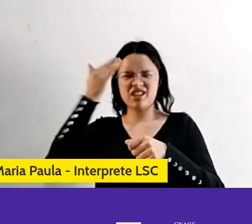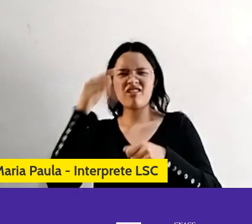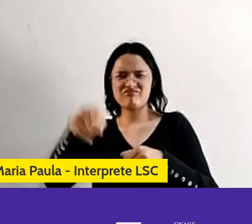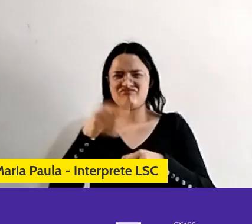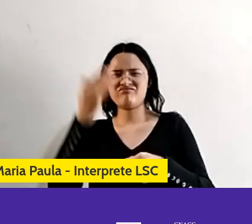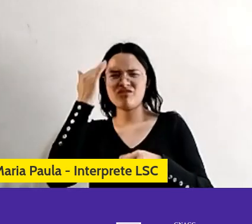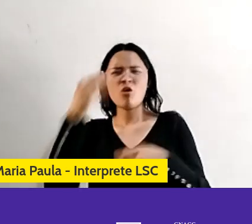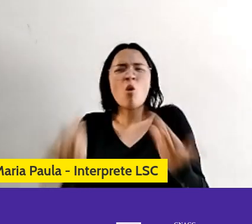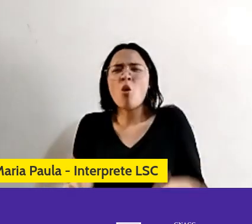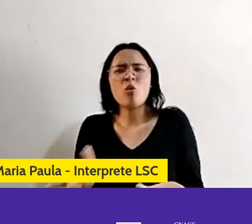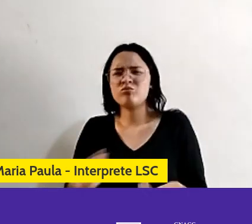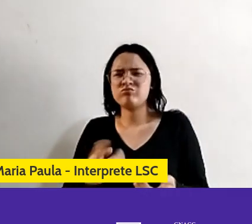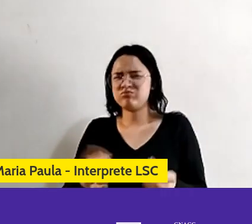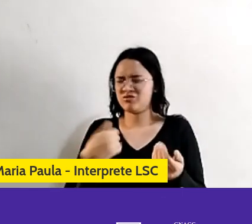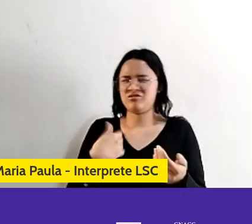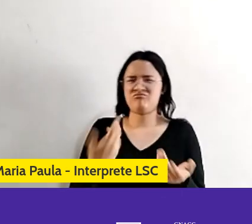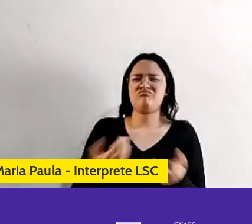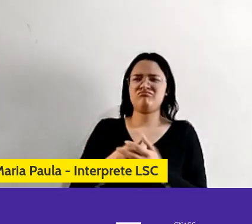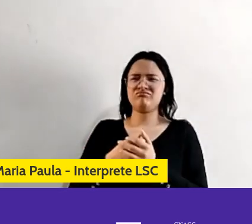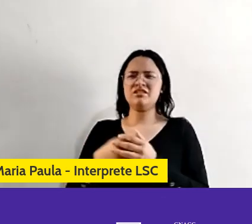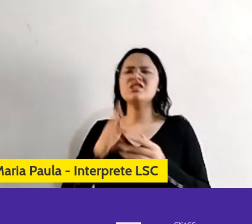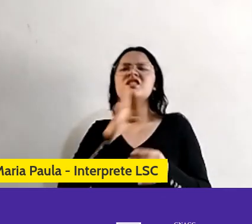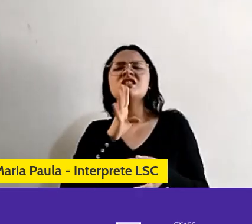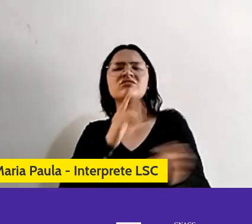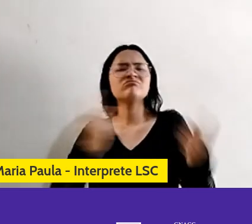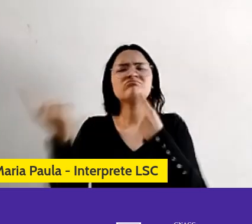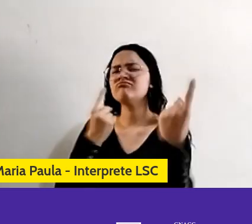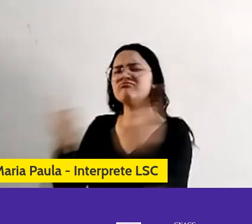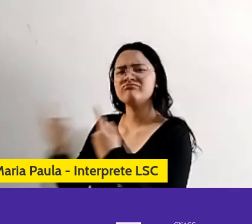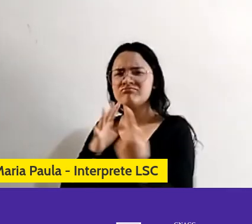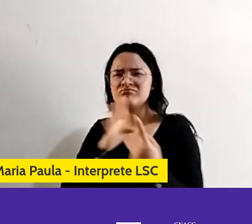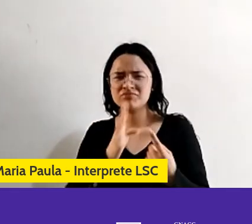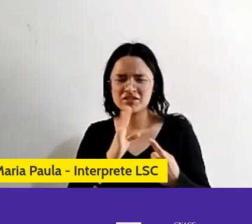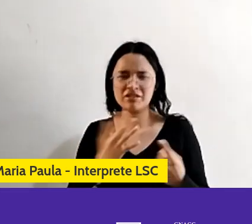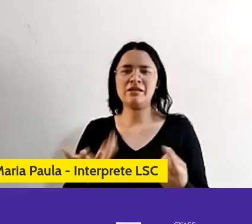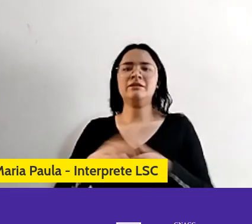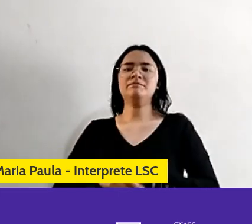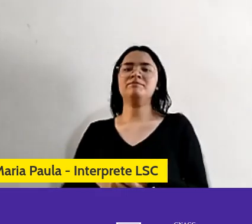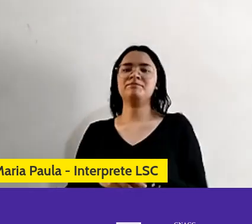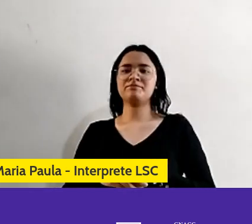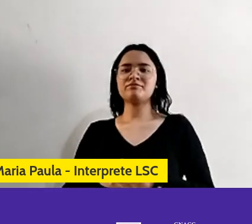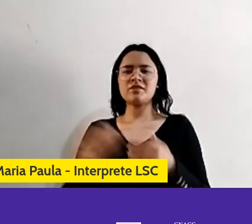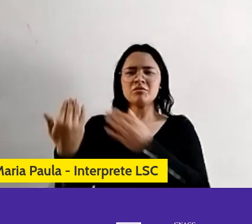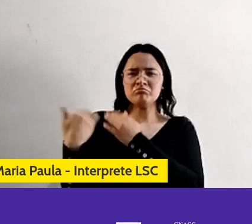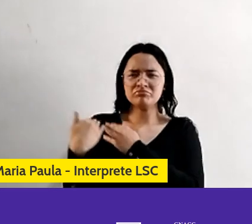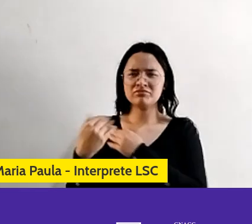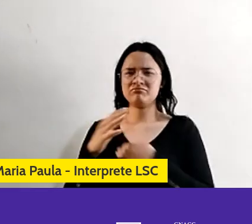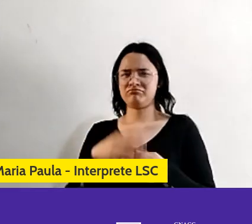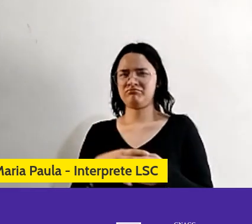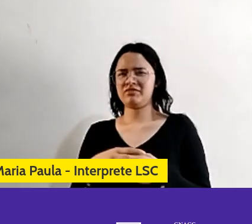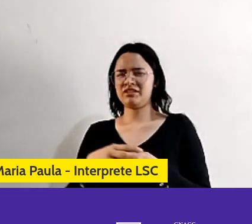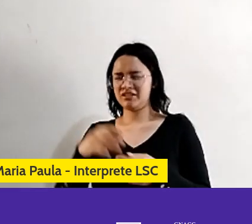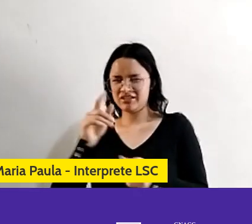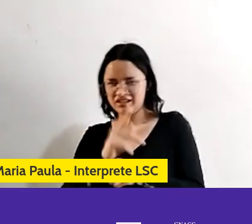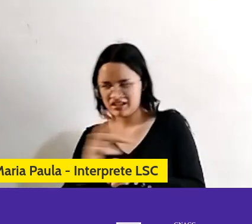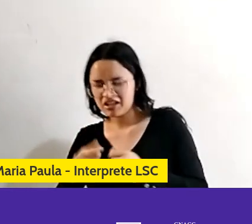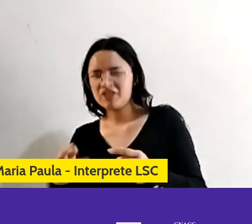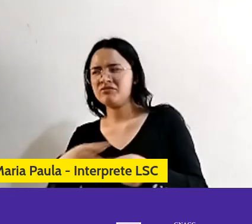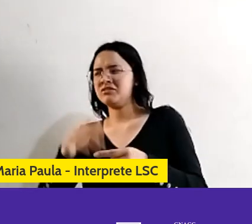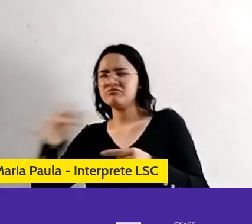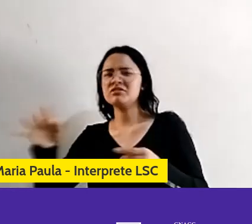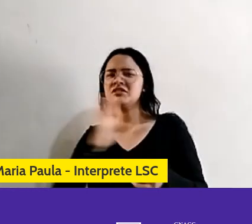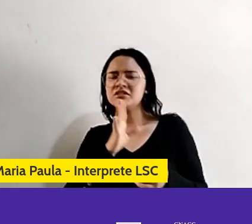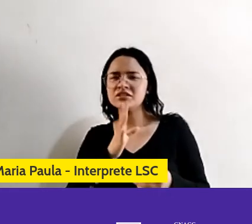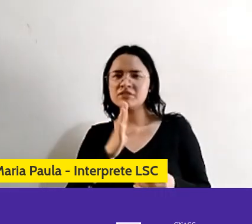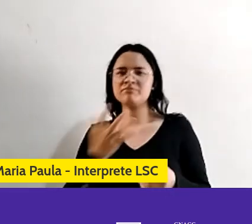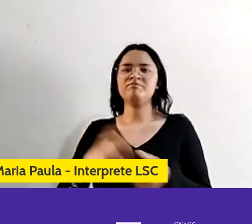qué tipo de actores hoy también están jugando en plataformas o son más de theatrical. Entonces, un